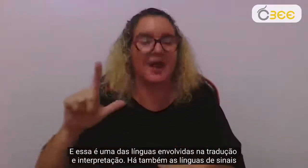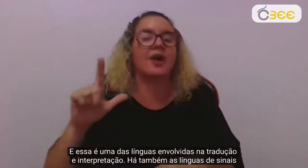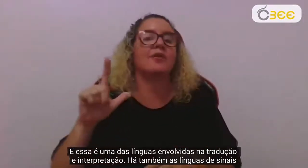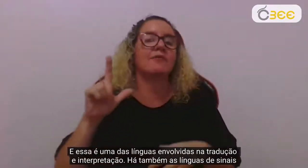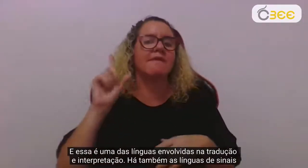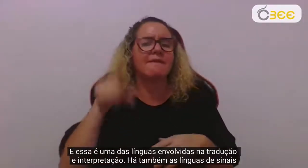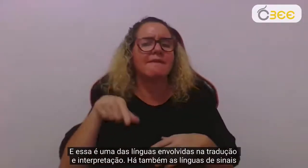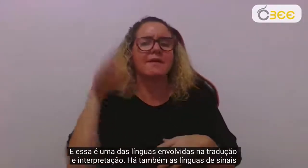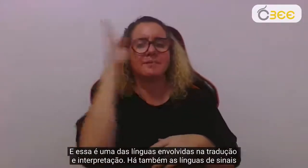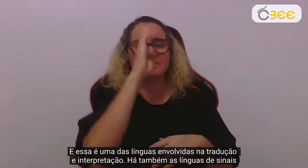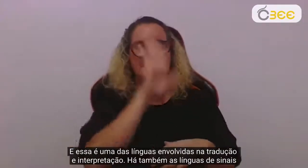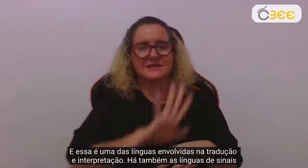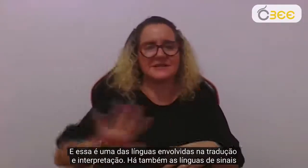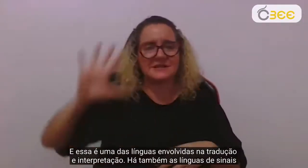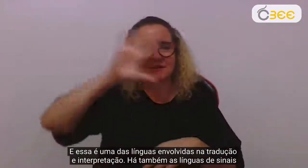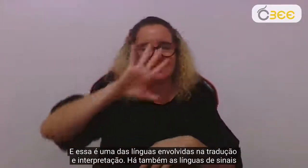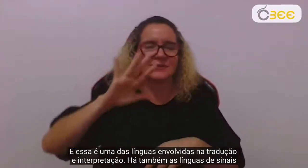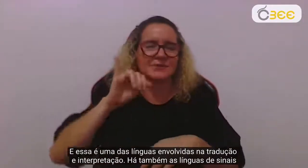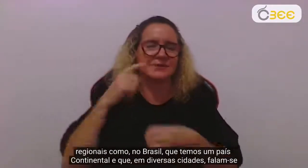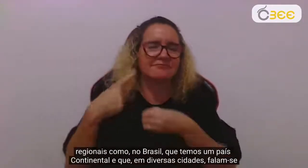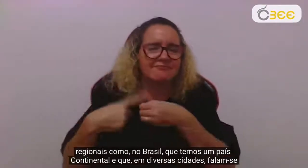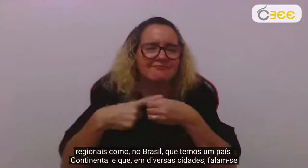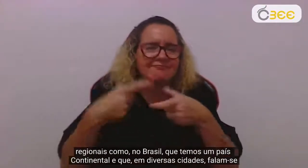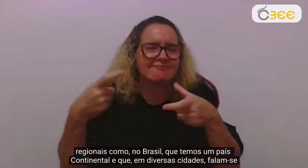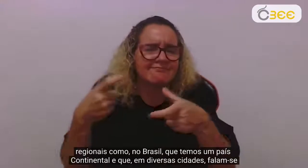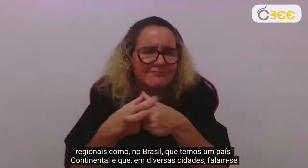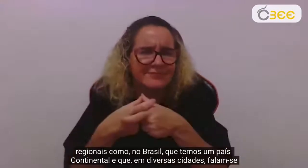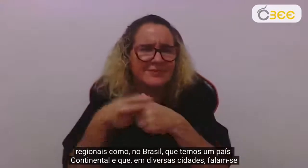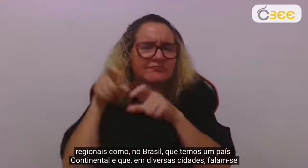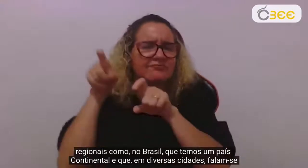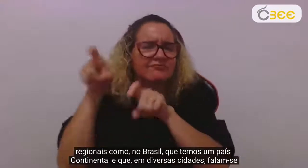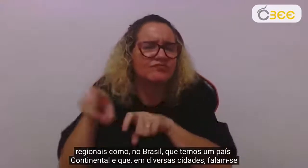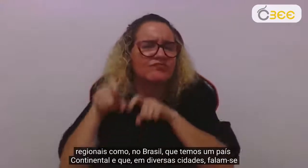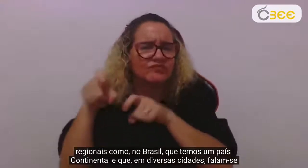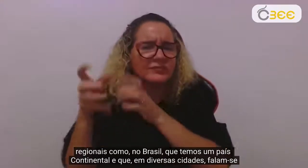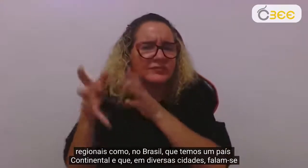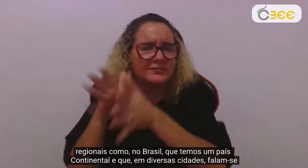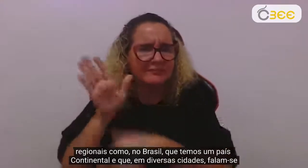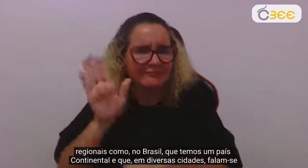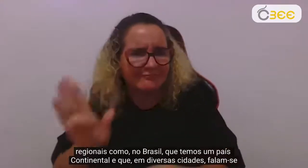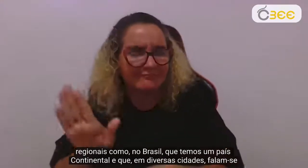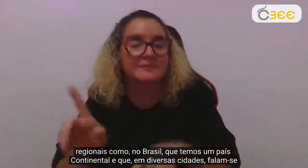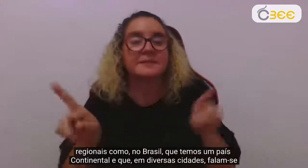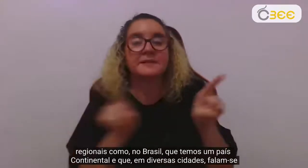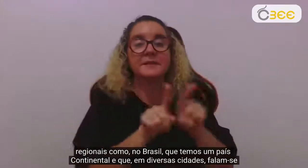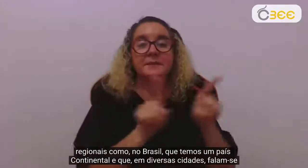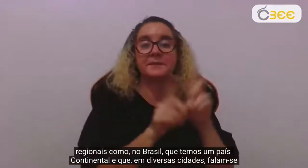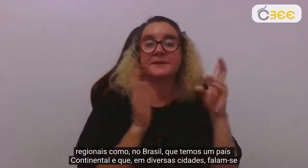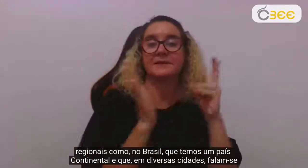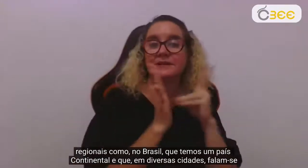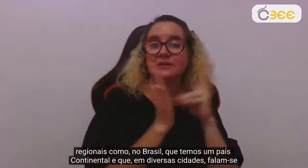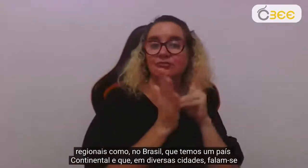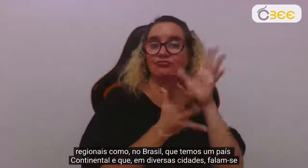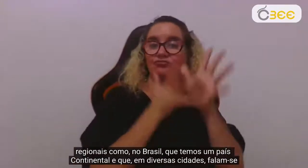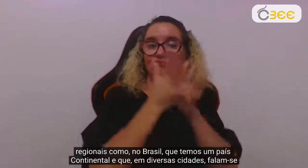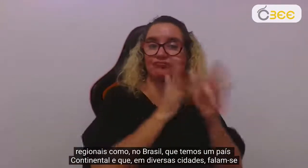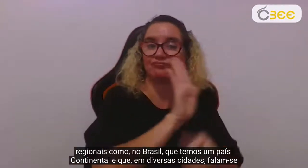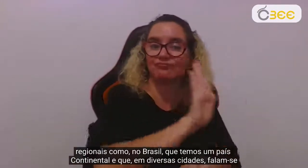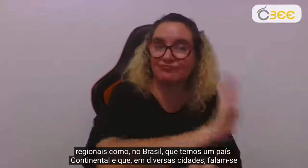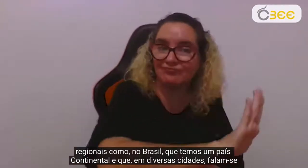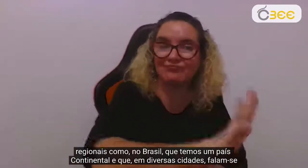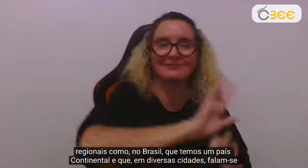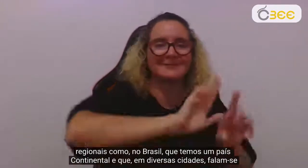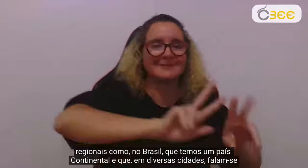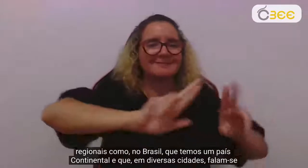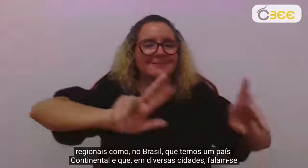tradução e interpretação. Há também as línguas de sinais regionais, como no Brasil, que temos um país continental e que